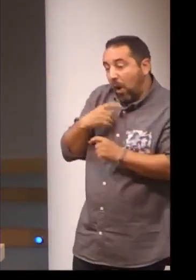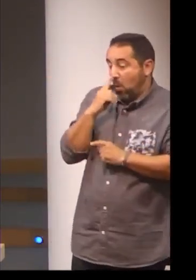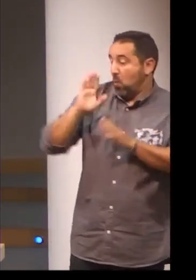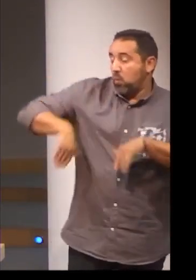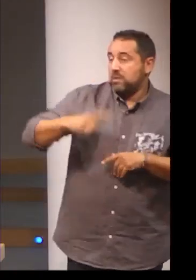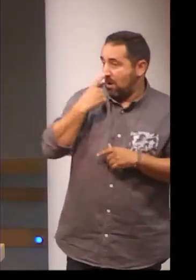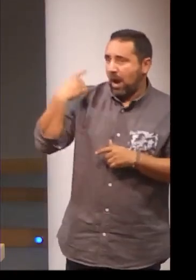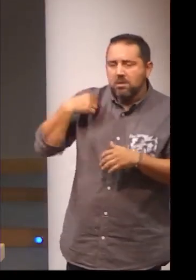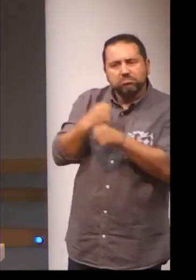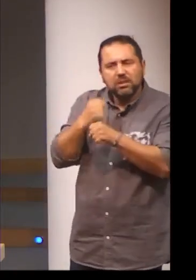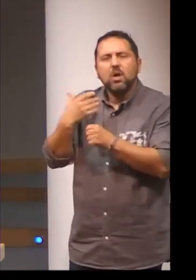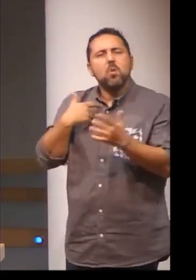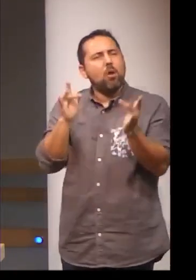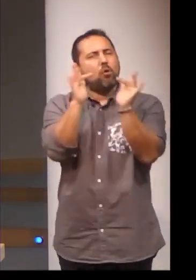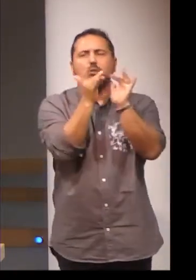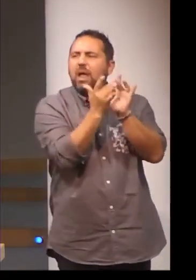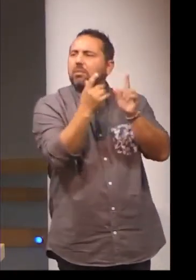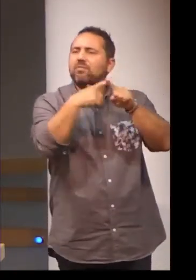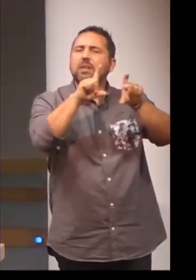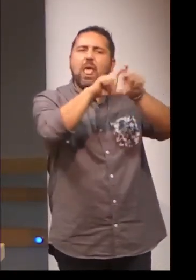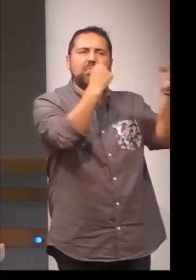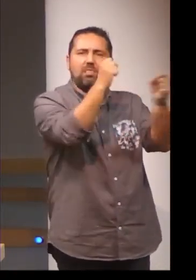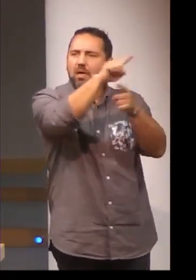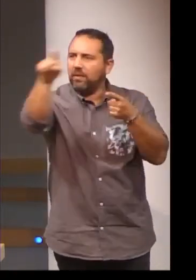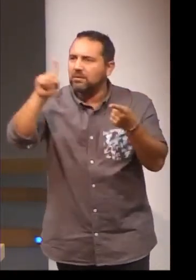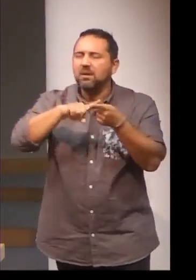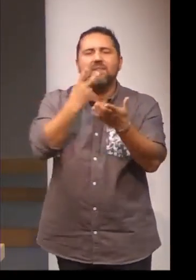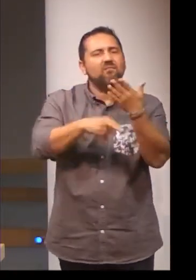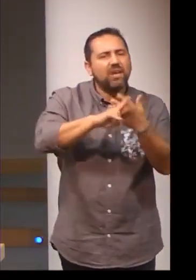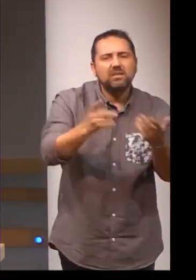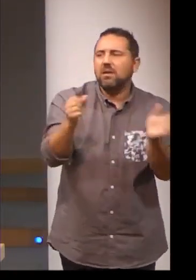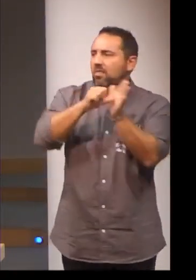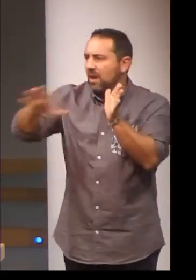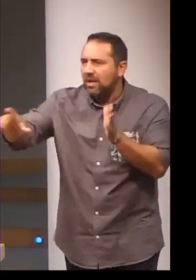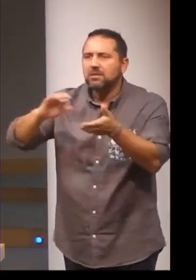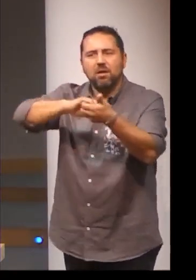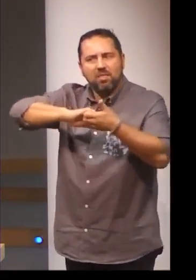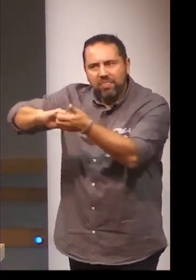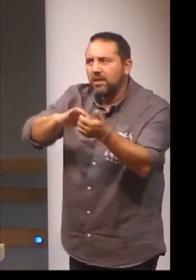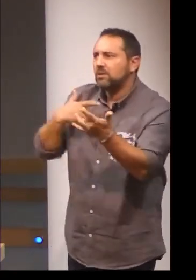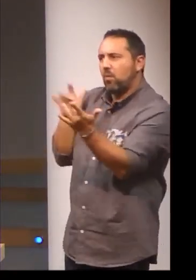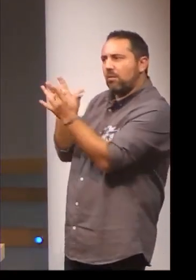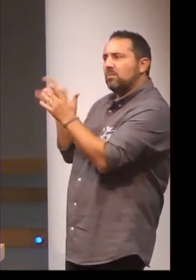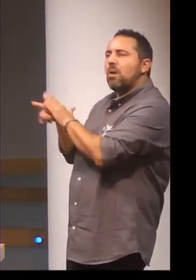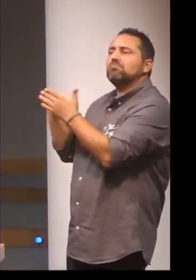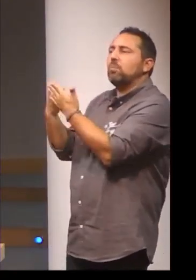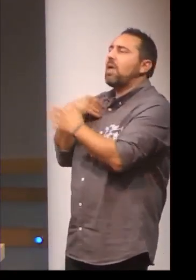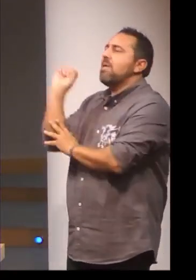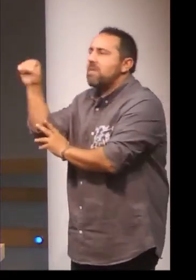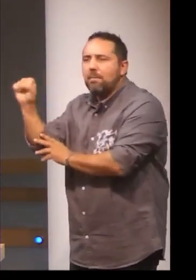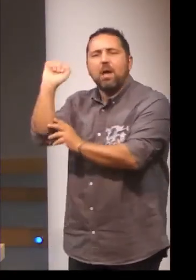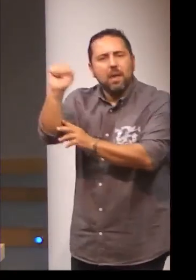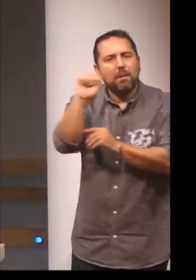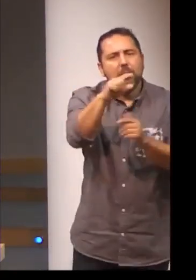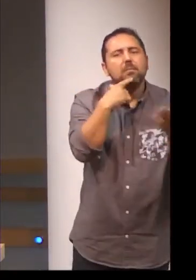entidades representativas, tanto de usuarios como de profesionales, tanto a Filse como a Cenelse, a la Confederación, hablando específicamente